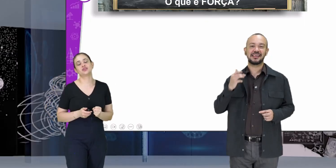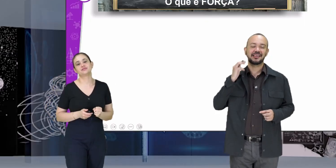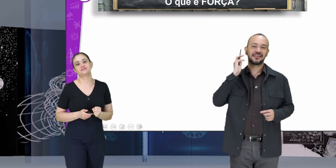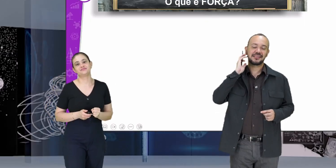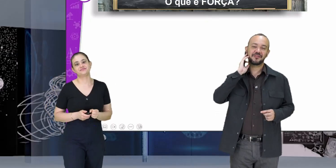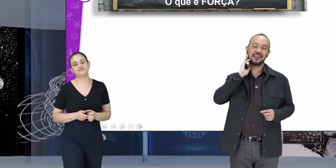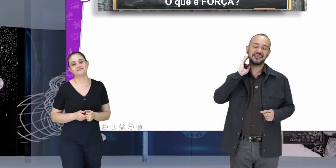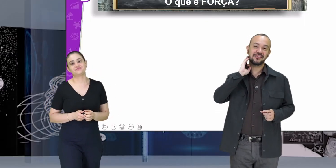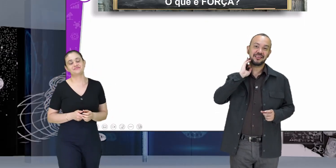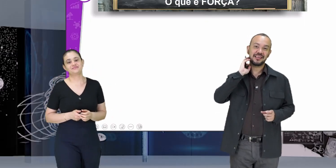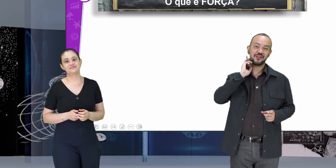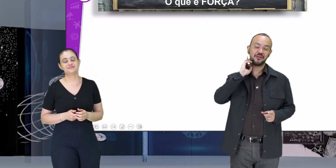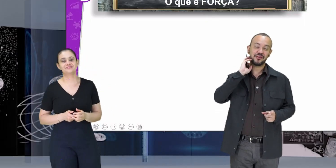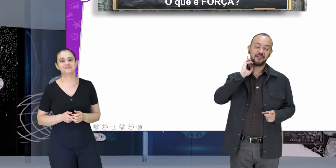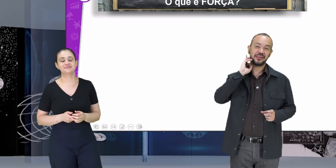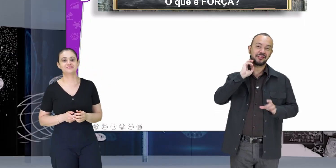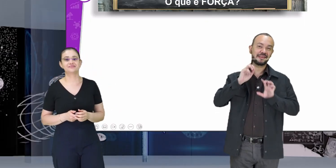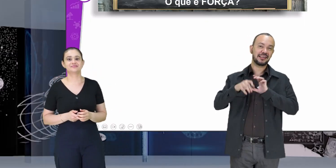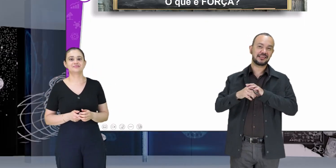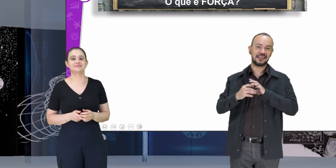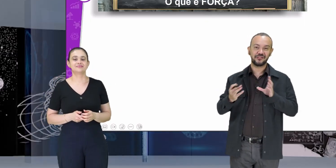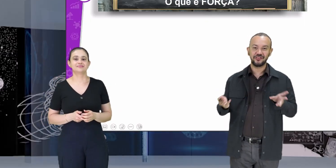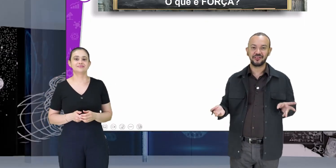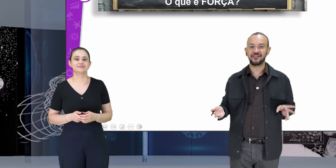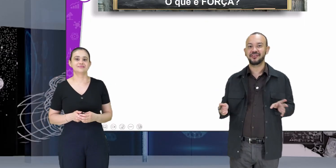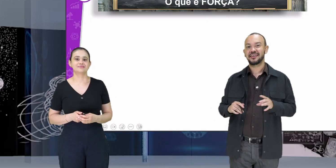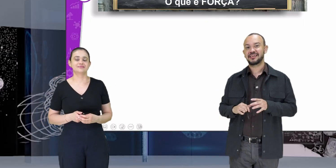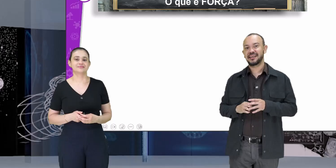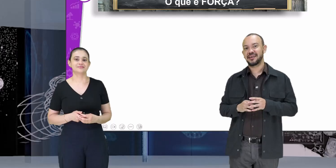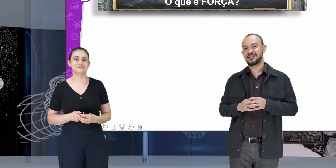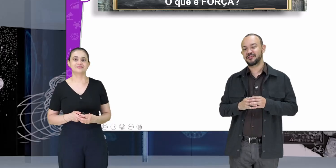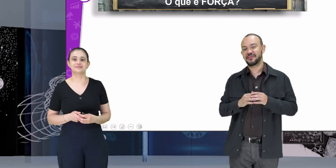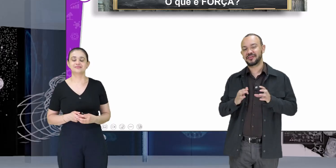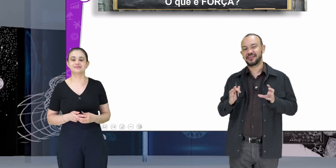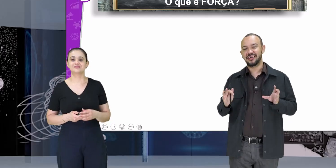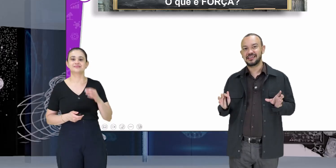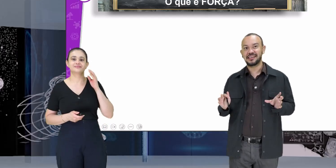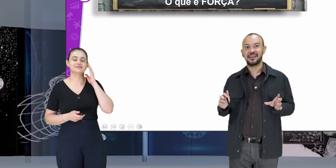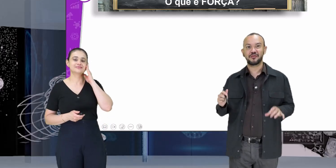gente? Você fala tanto em que o somatório delas é nulo, que a